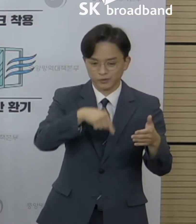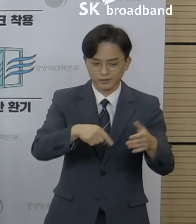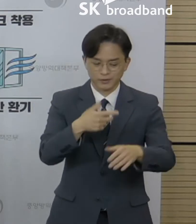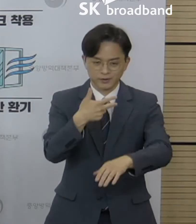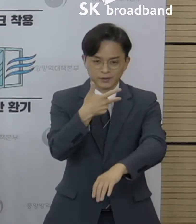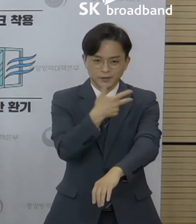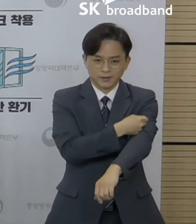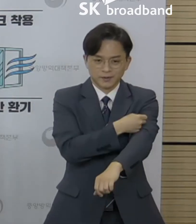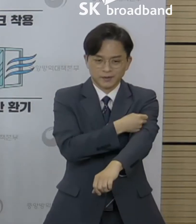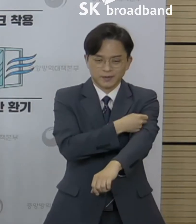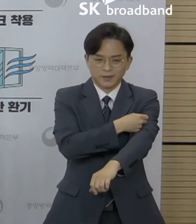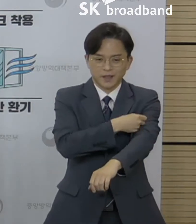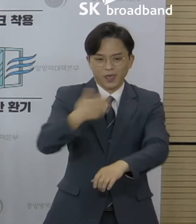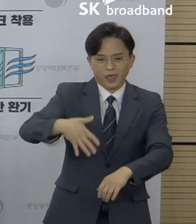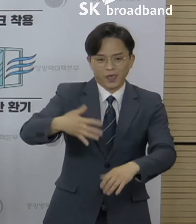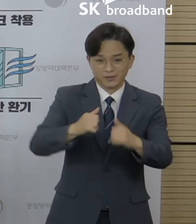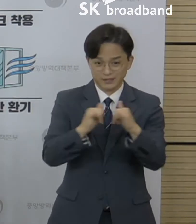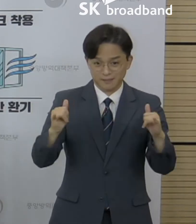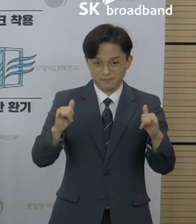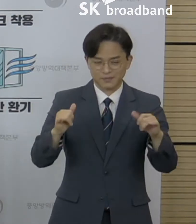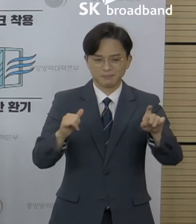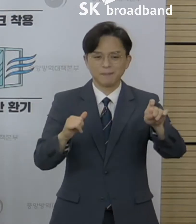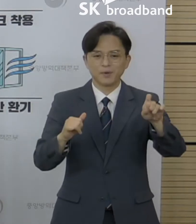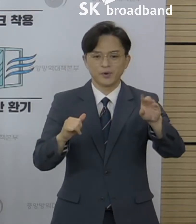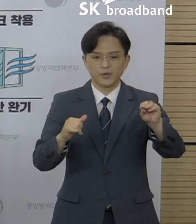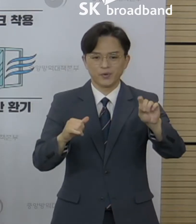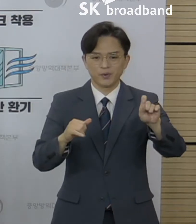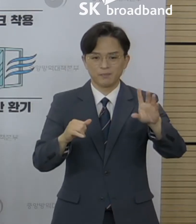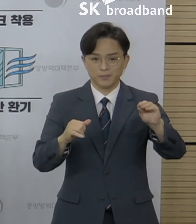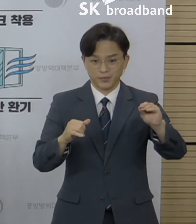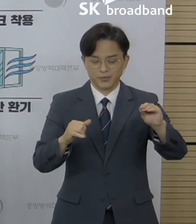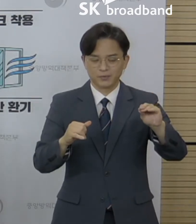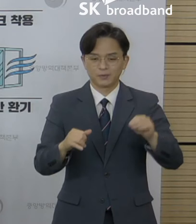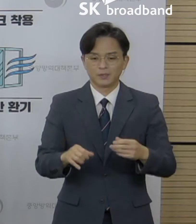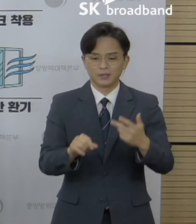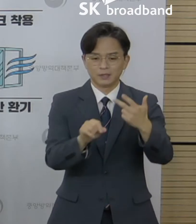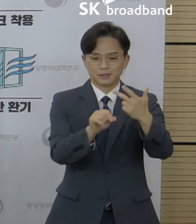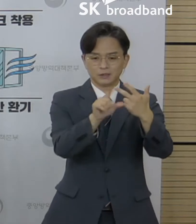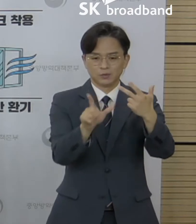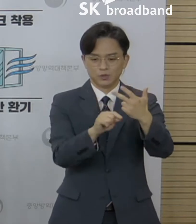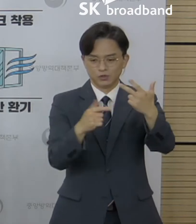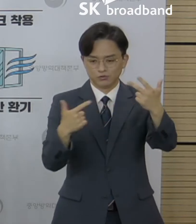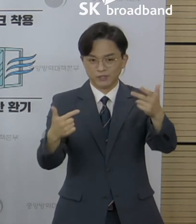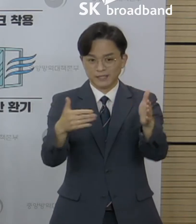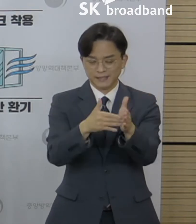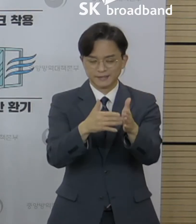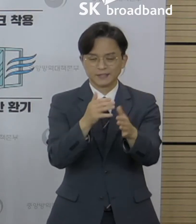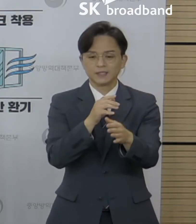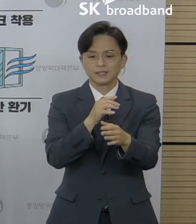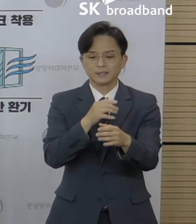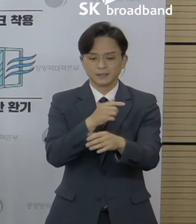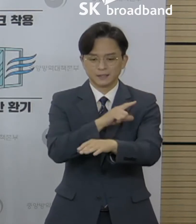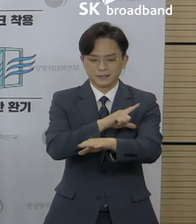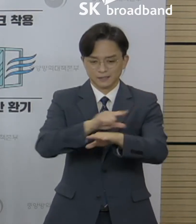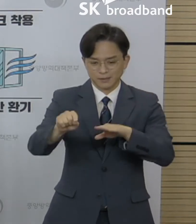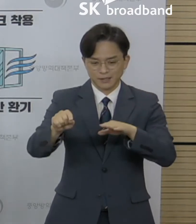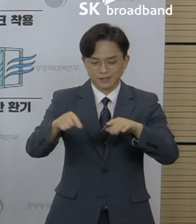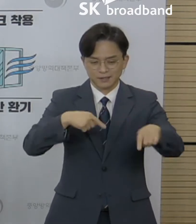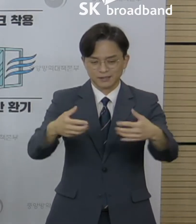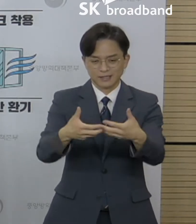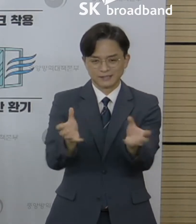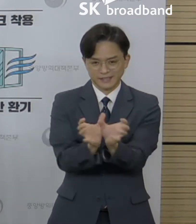어르신은 7월 6일까지 지자체를 통해서 예약을 하시면 7월 17일까지 접종을 받으실 수